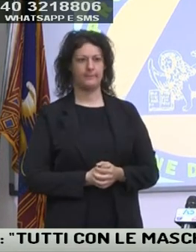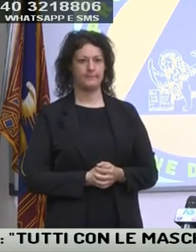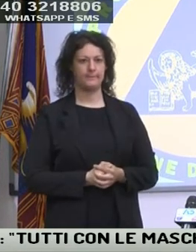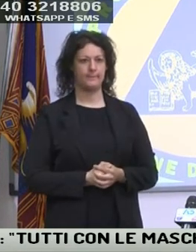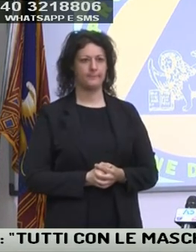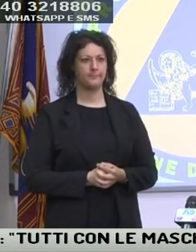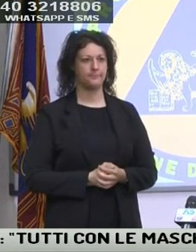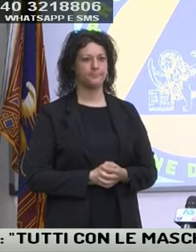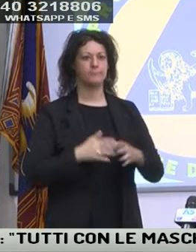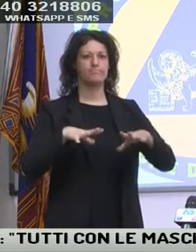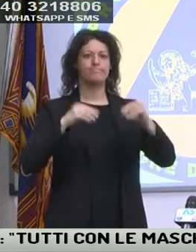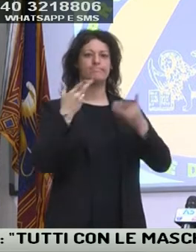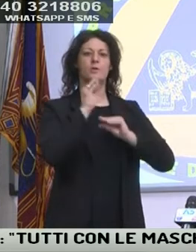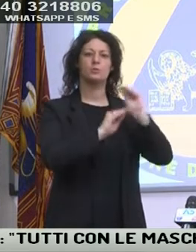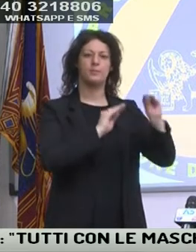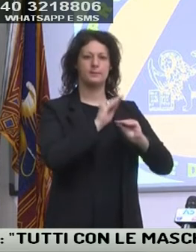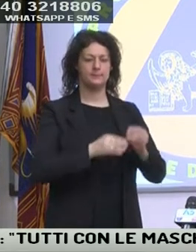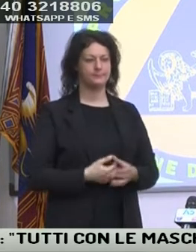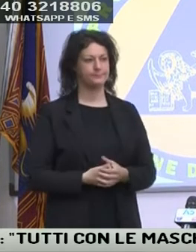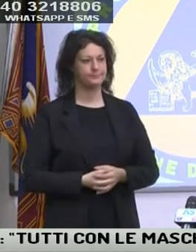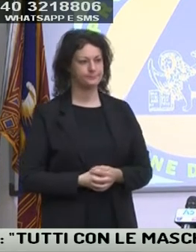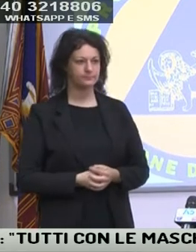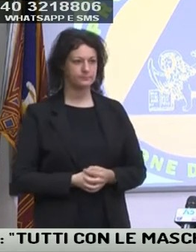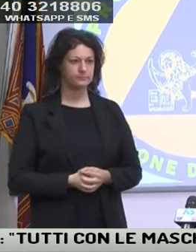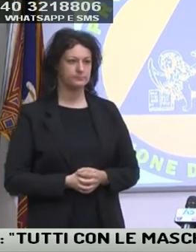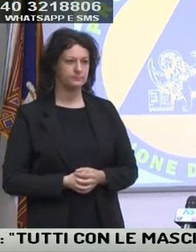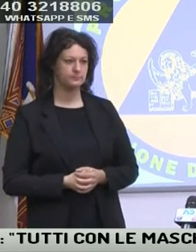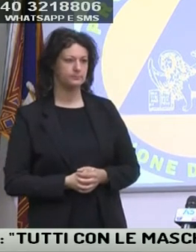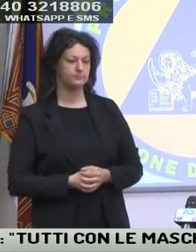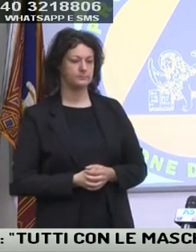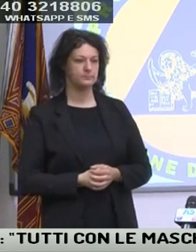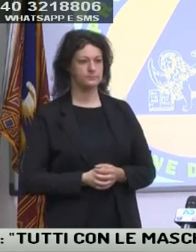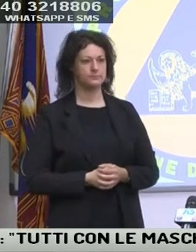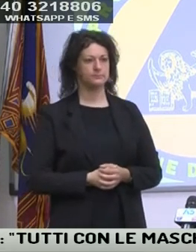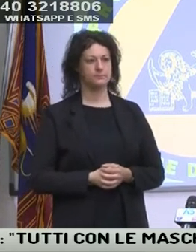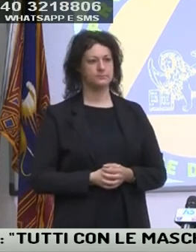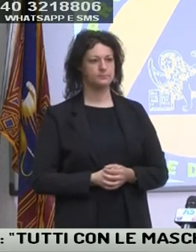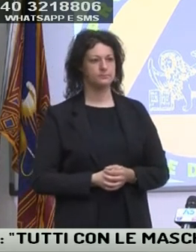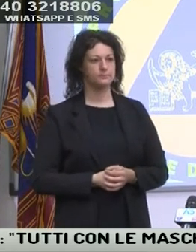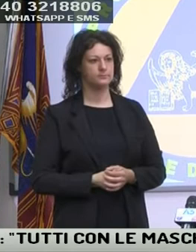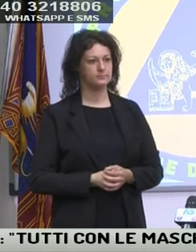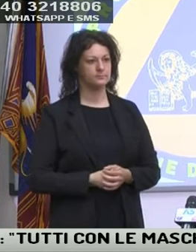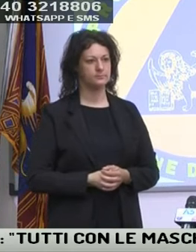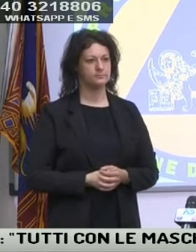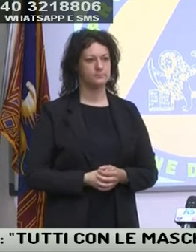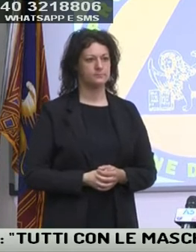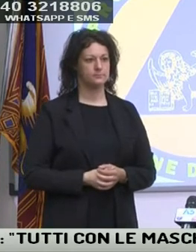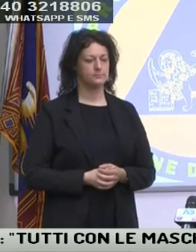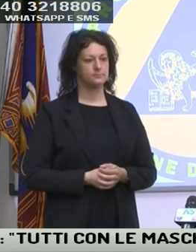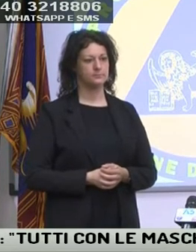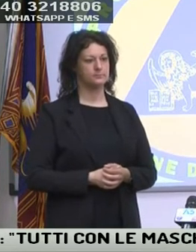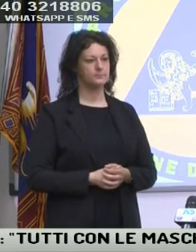Andiamo sempre in questa direzione. Boris, Albino, Emiliano, sapete